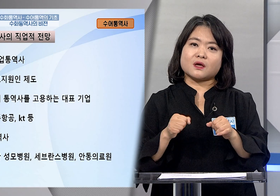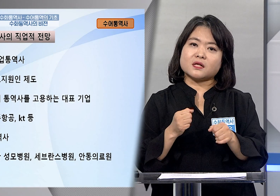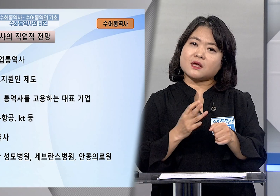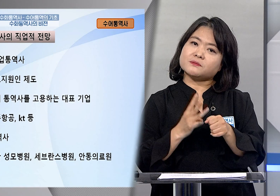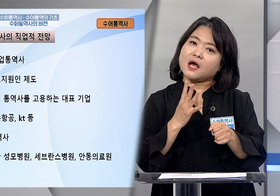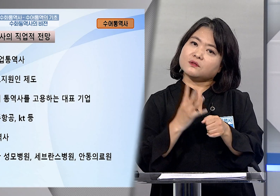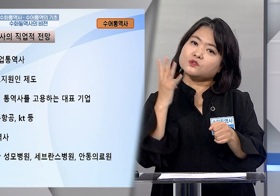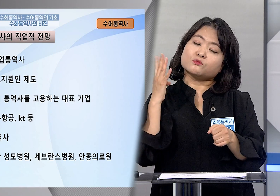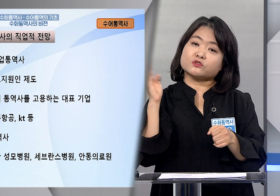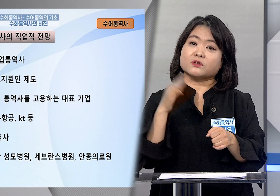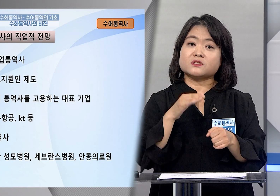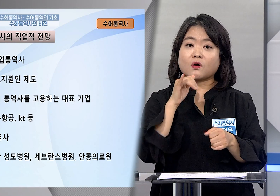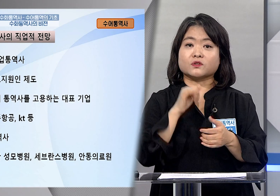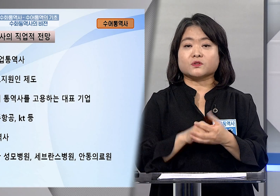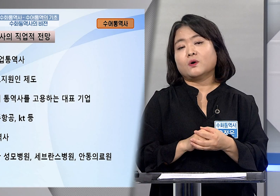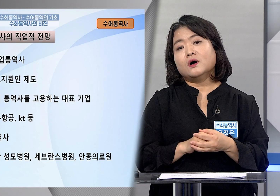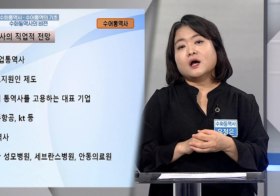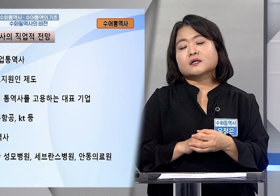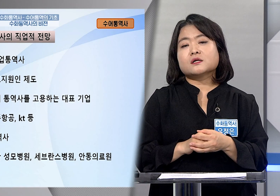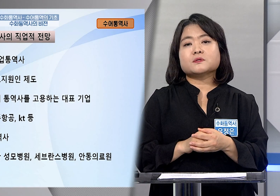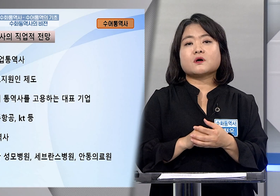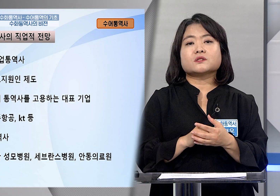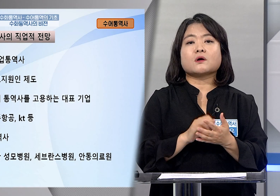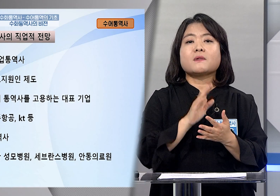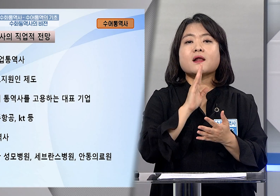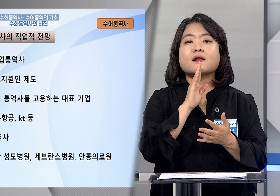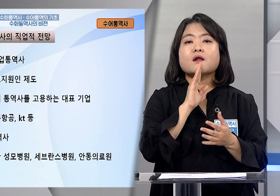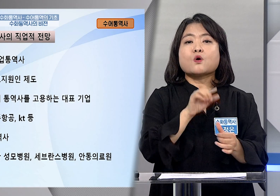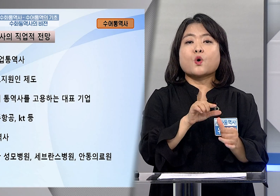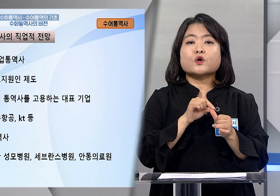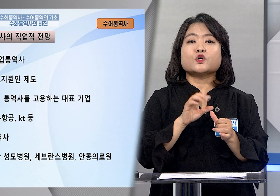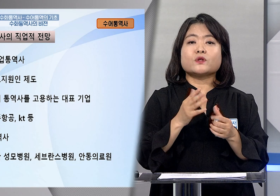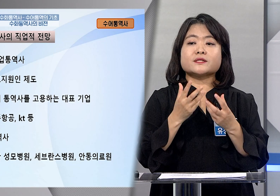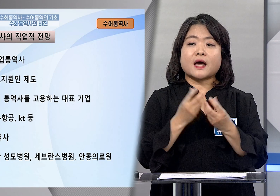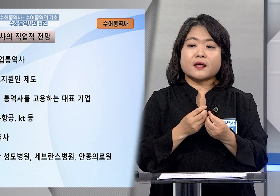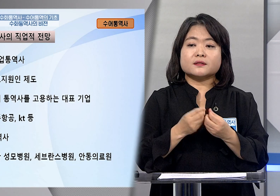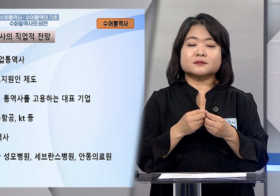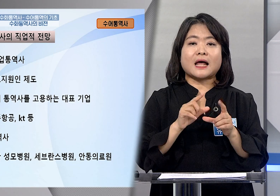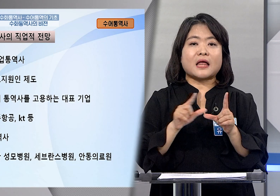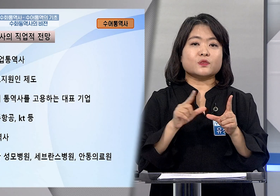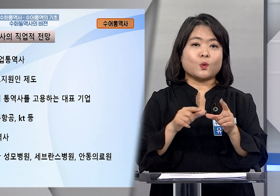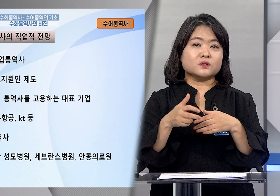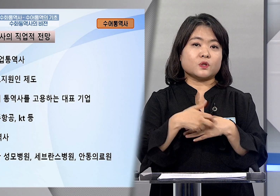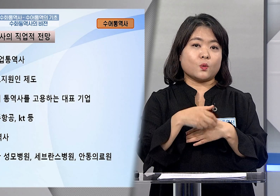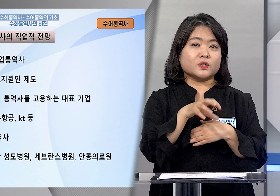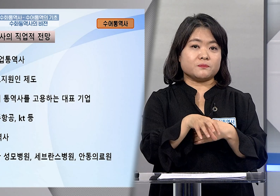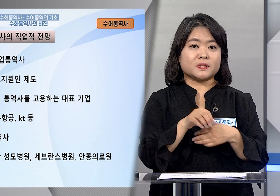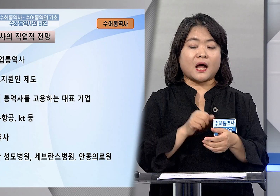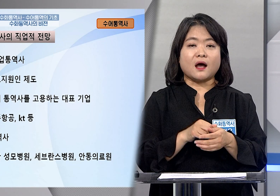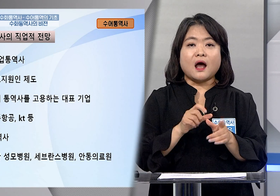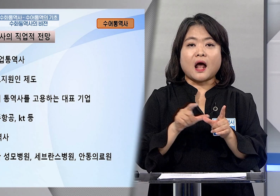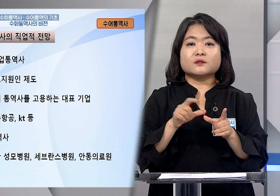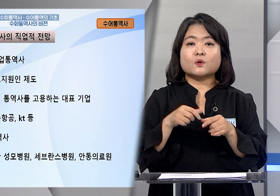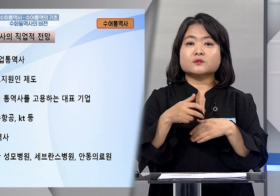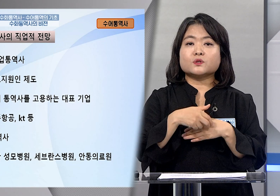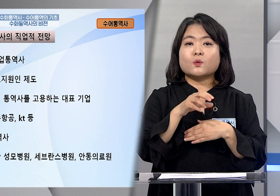3, 4년 전부터 있었거든요. 그러면서 정말 고용이 된 사례는 안동의료원입니다.